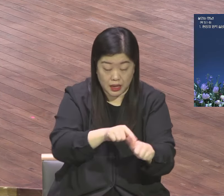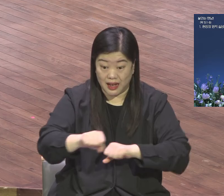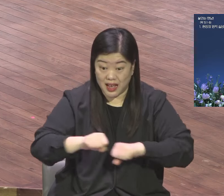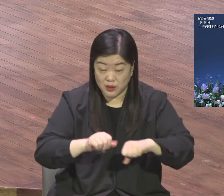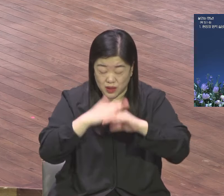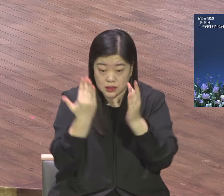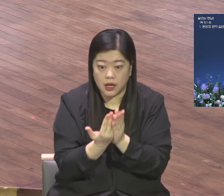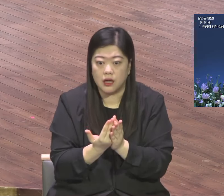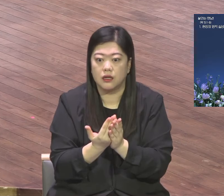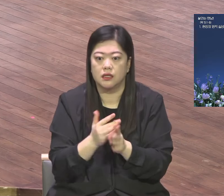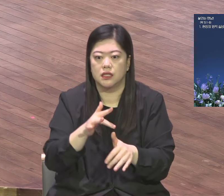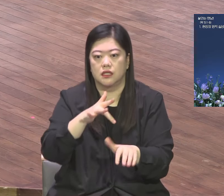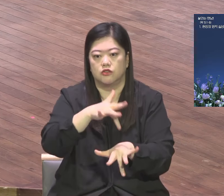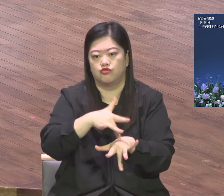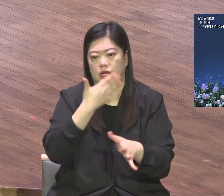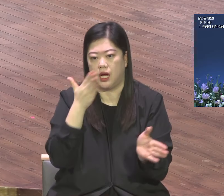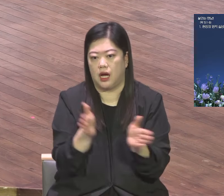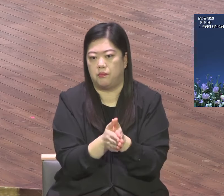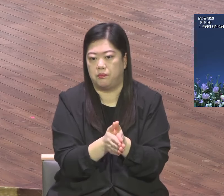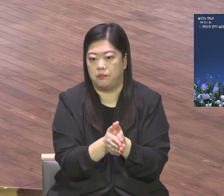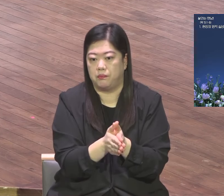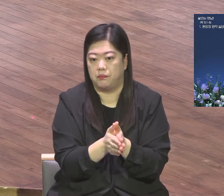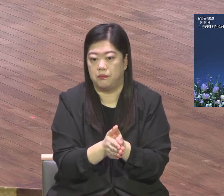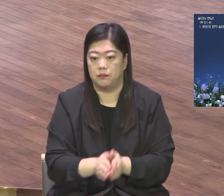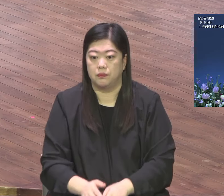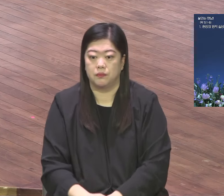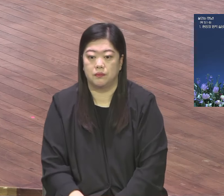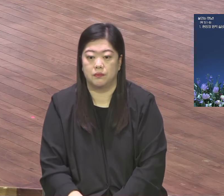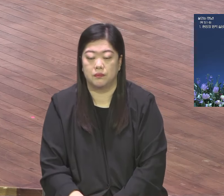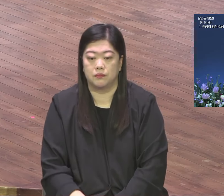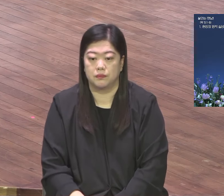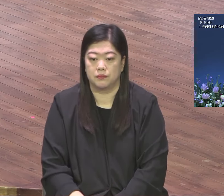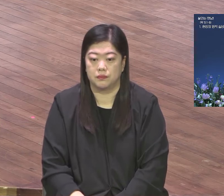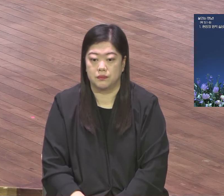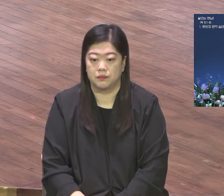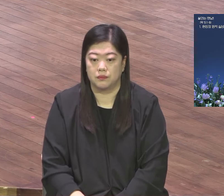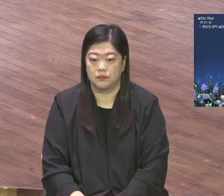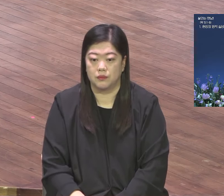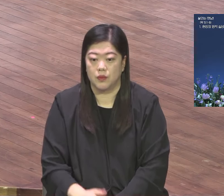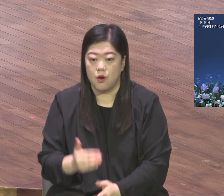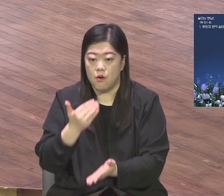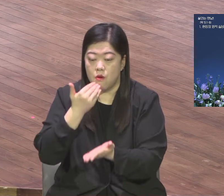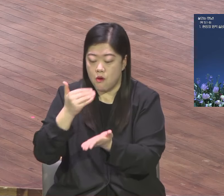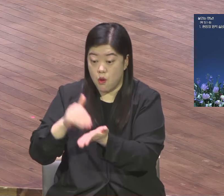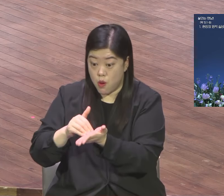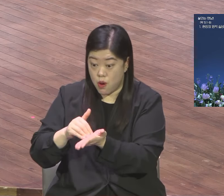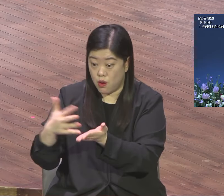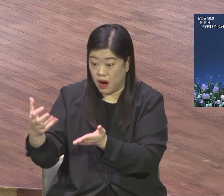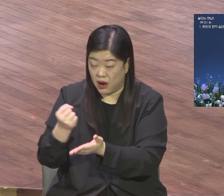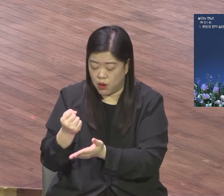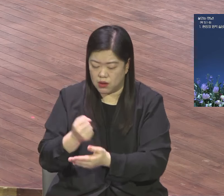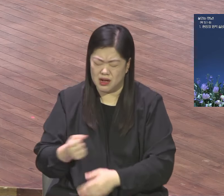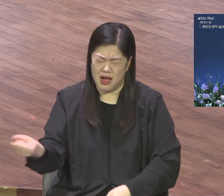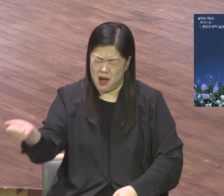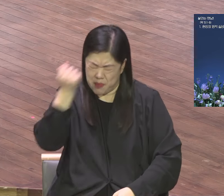본문에서는 귀신 들린 사람이 돌로 자기 몸을 상하게 했다.